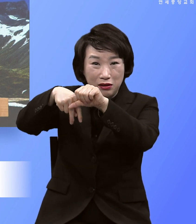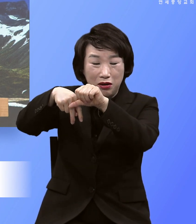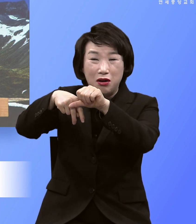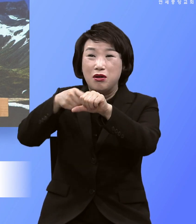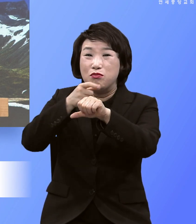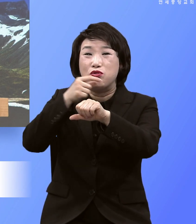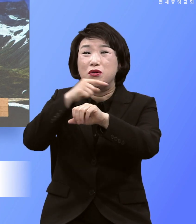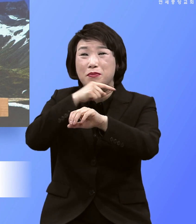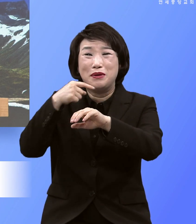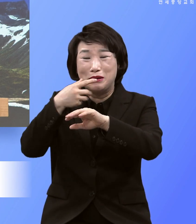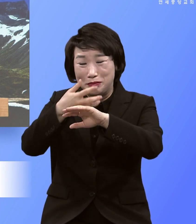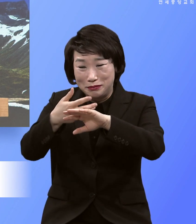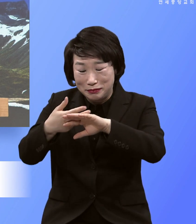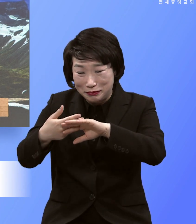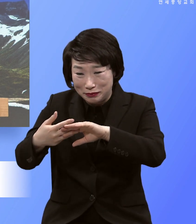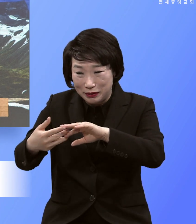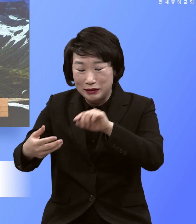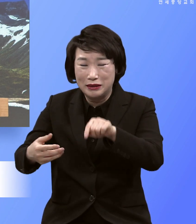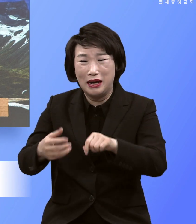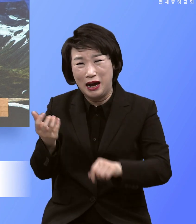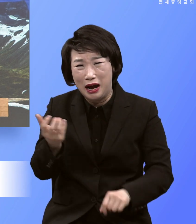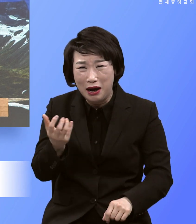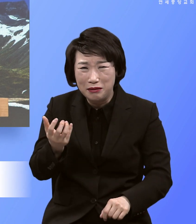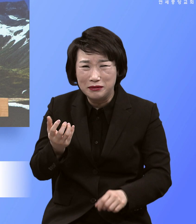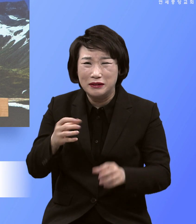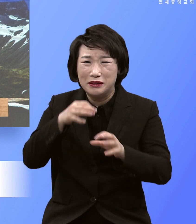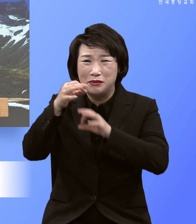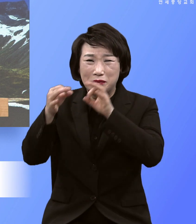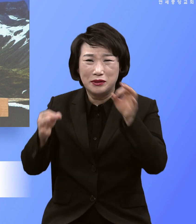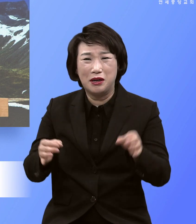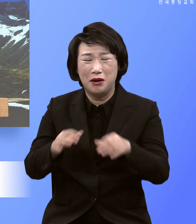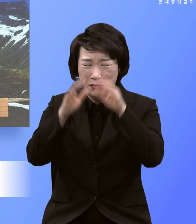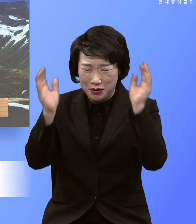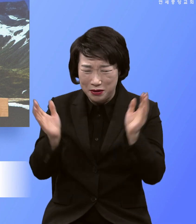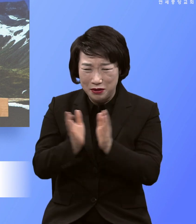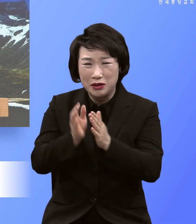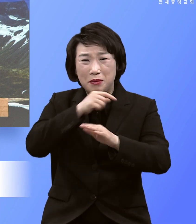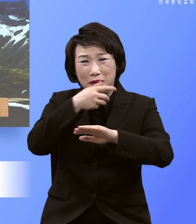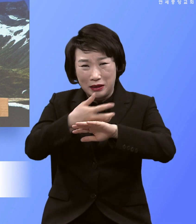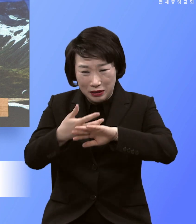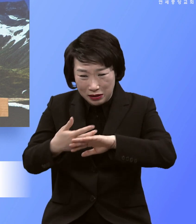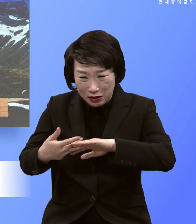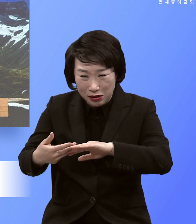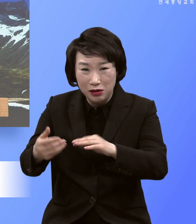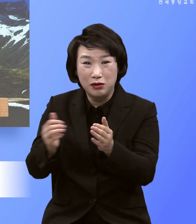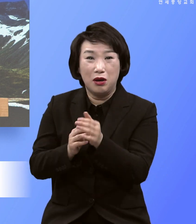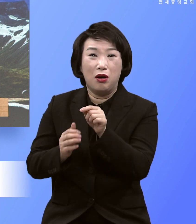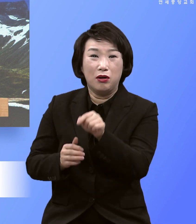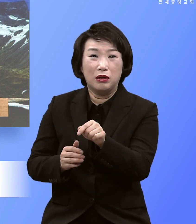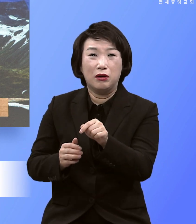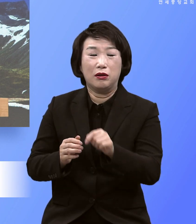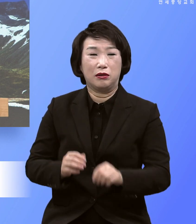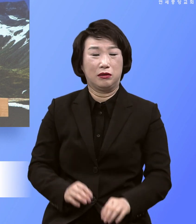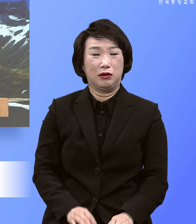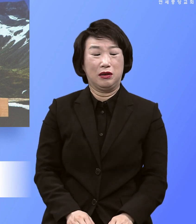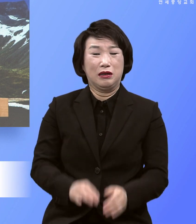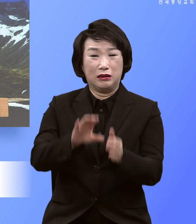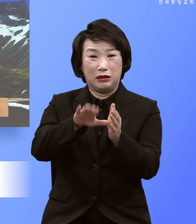물과 피를 그 신소리와 함께 다 쏟으시고 그